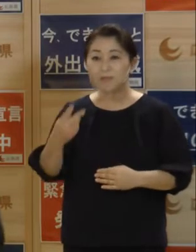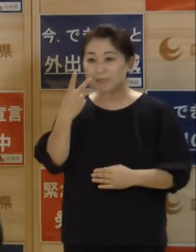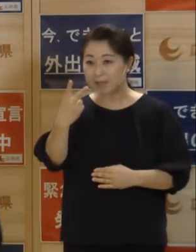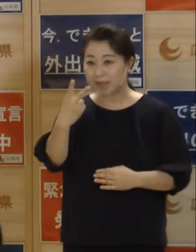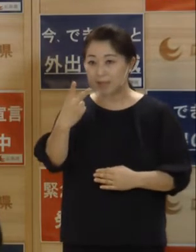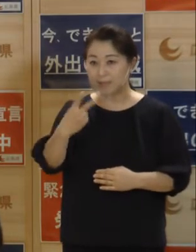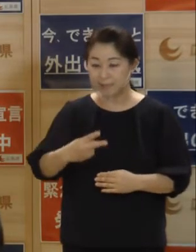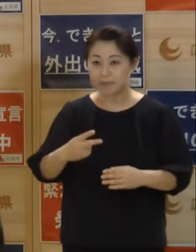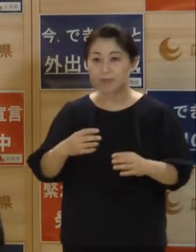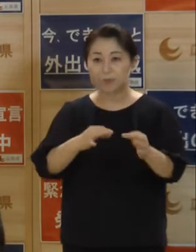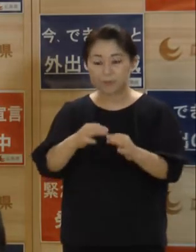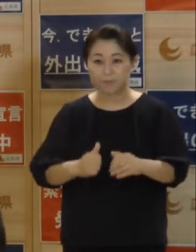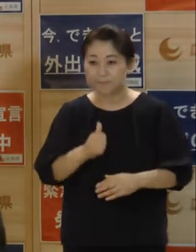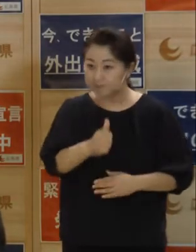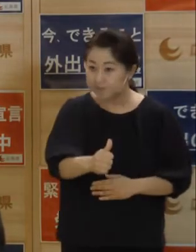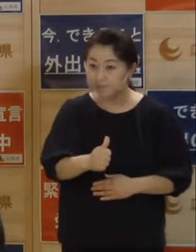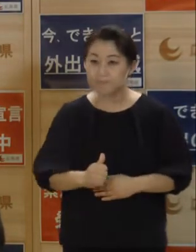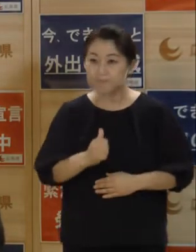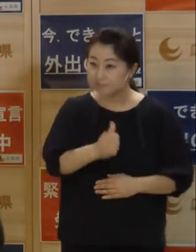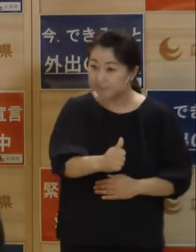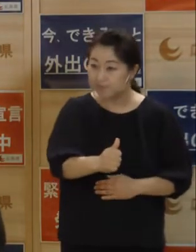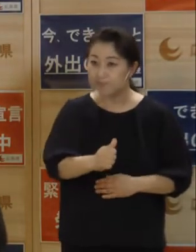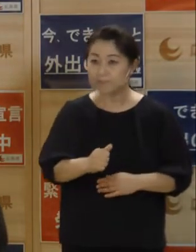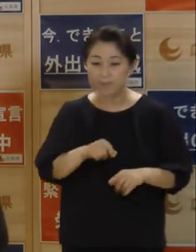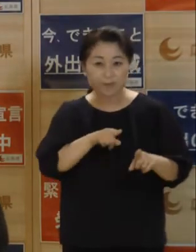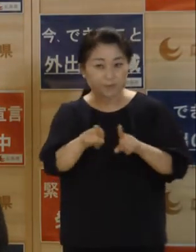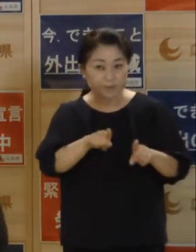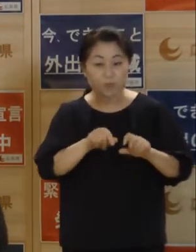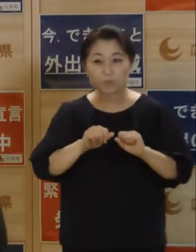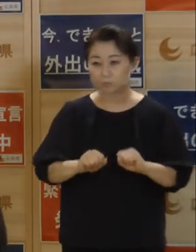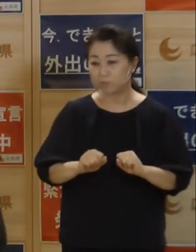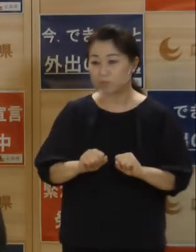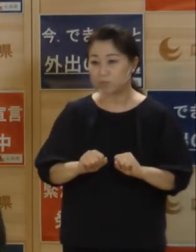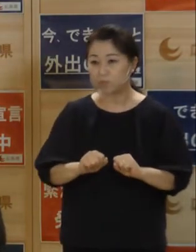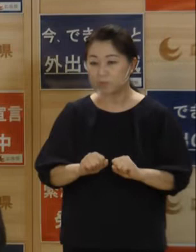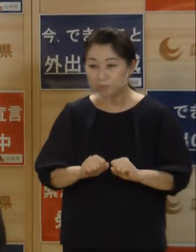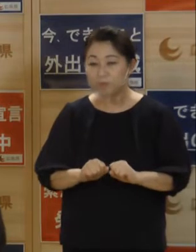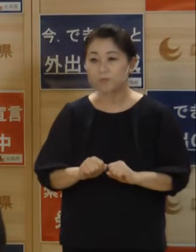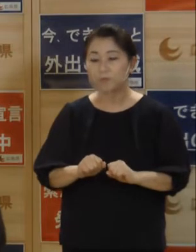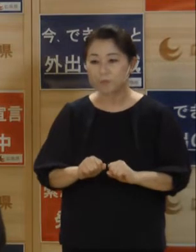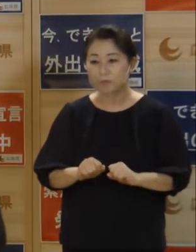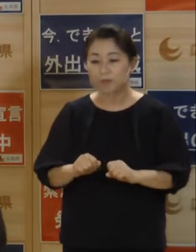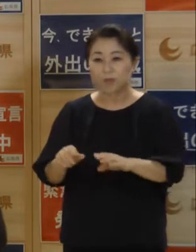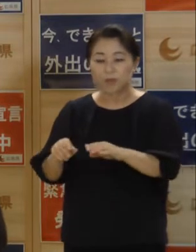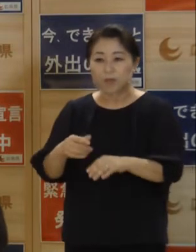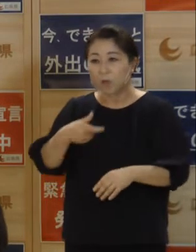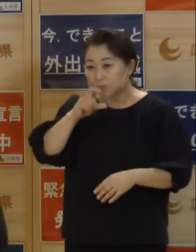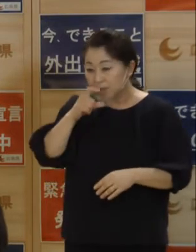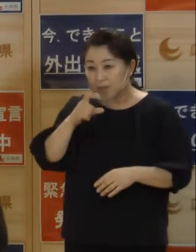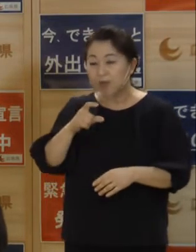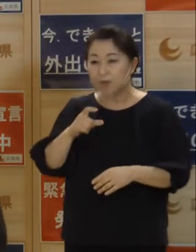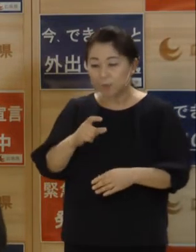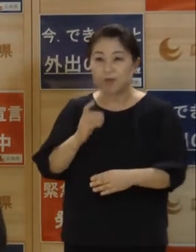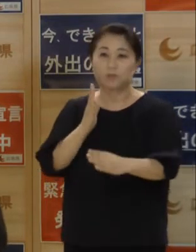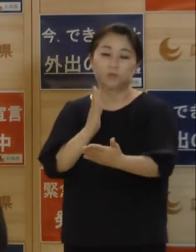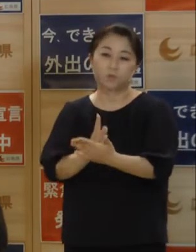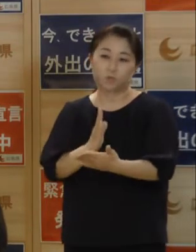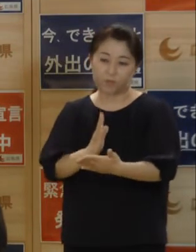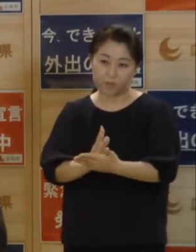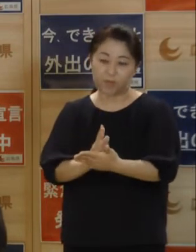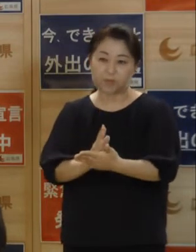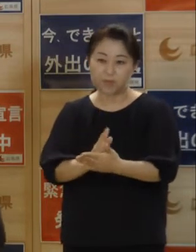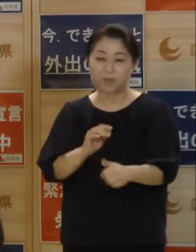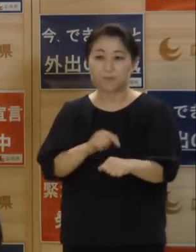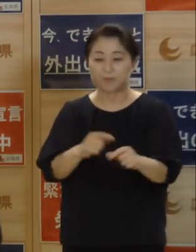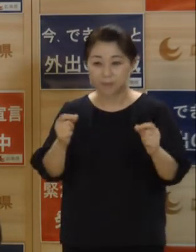伺いすると、で、指名提供の中止と時短に応じるように指導を行った